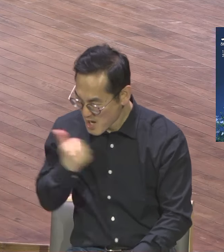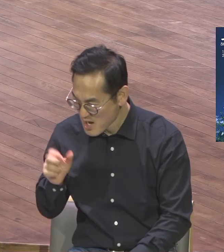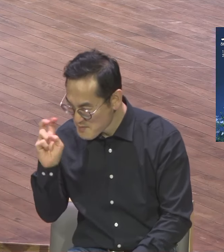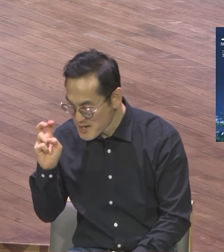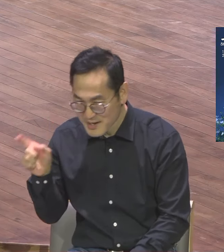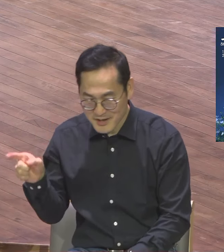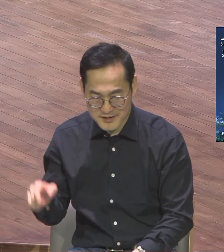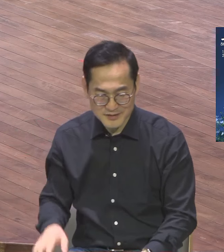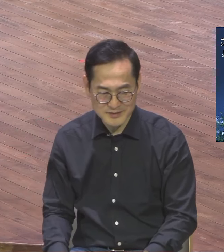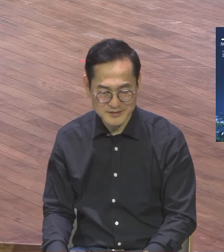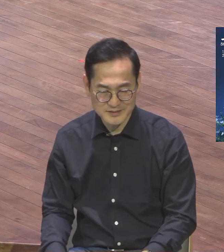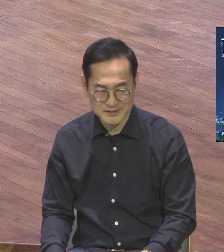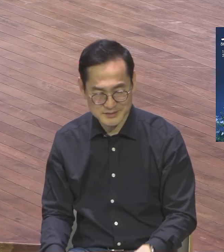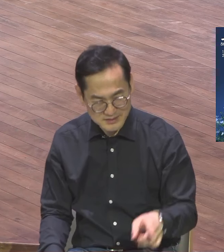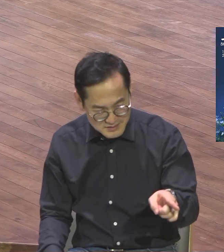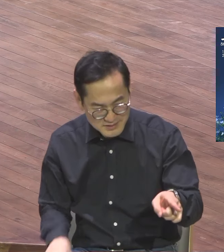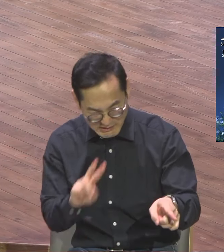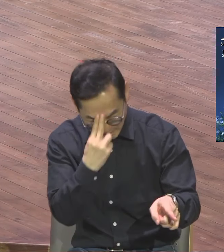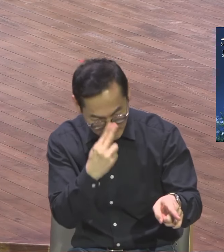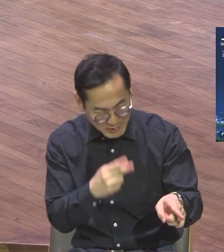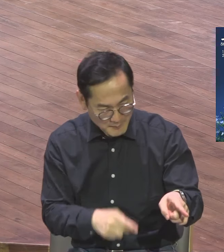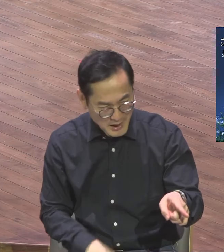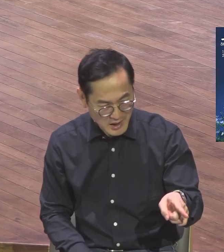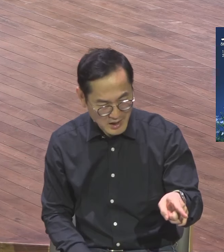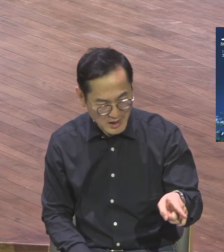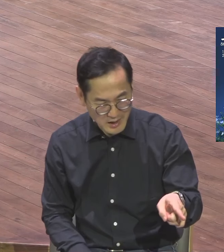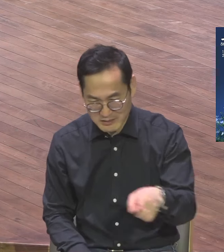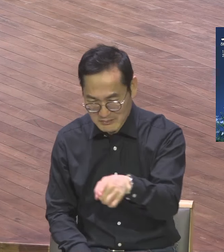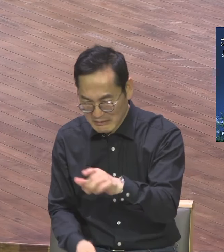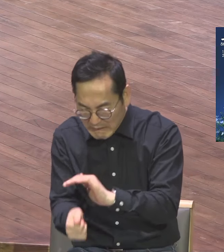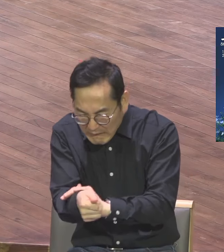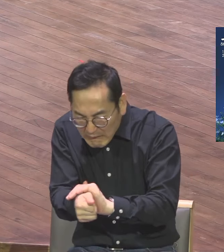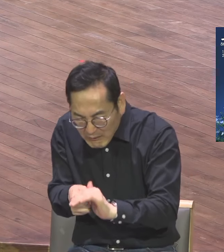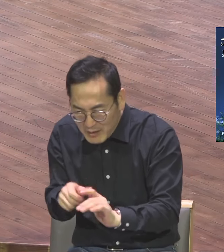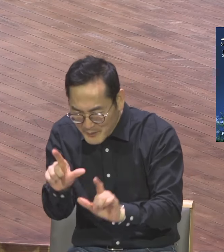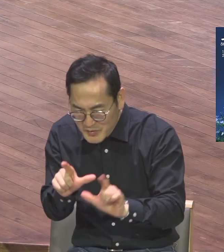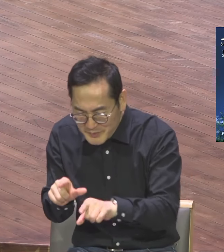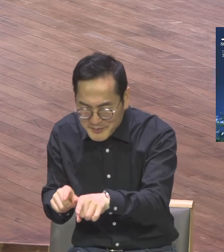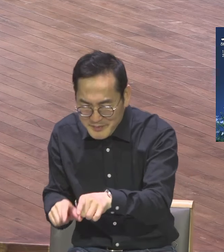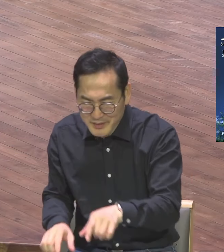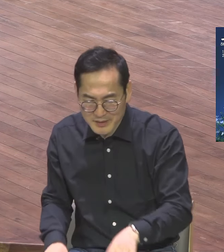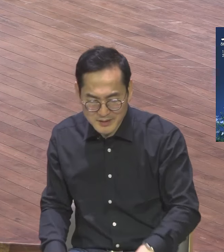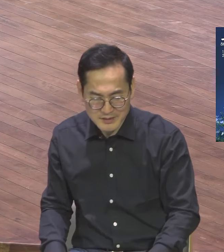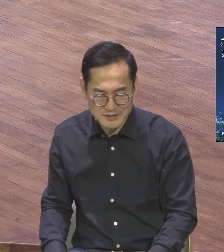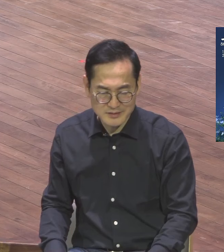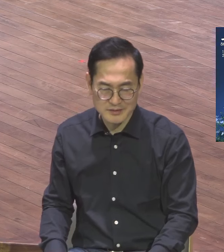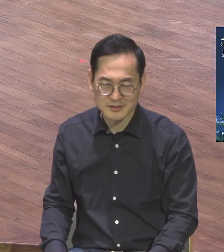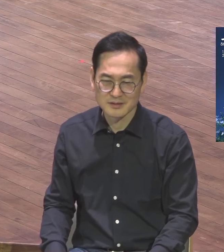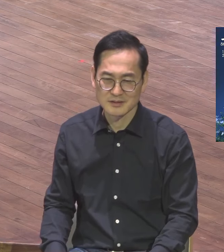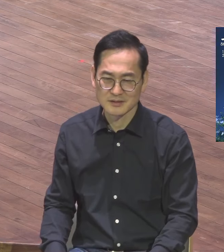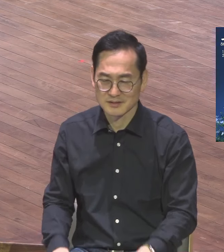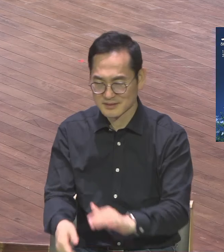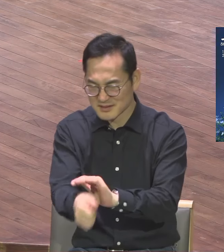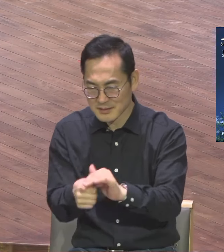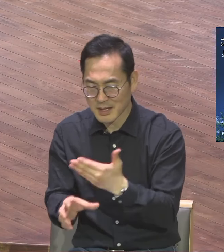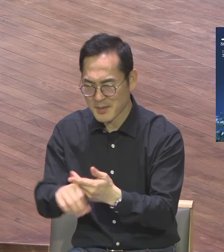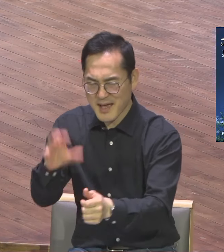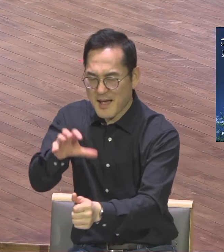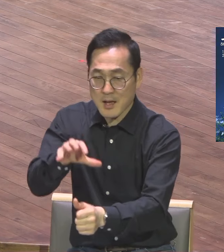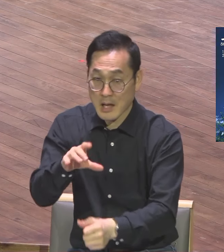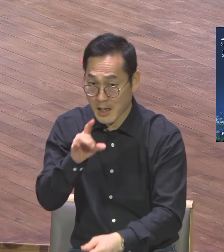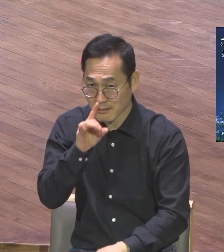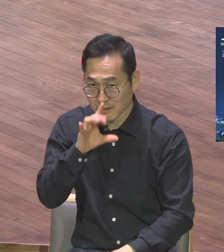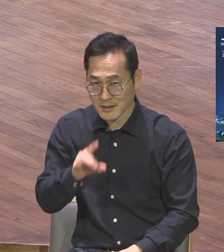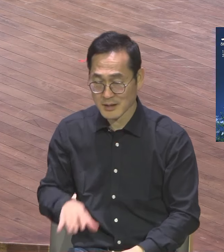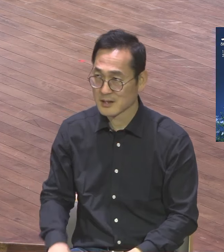지금 뭔가 사업이 잘 안 돼. 지금 상당히 지금 막 기가 죽어 있구나. 그런 사람인데 다른 말 하면 막 더 힘 빠지죠. 목사님 참